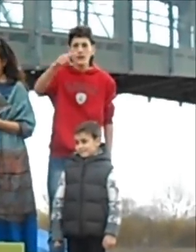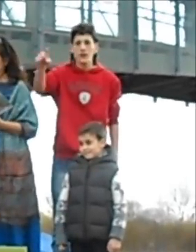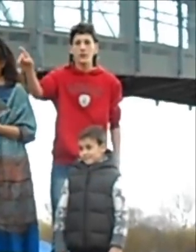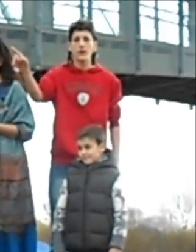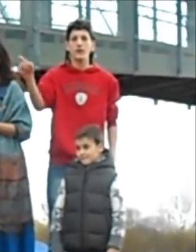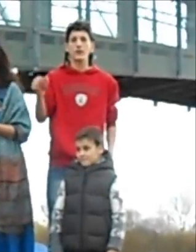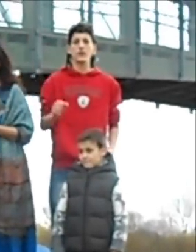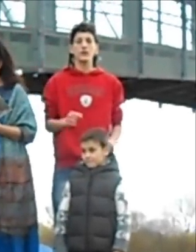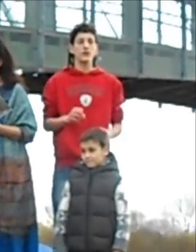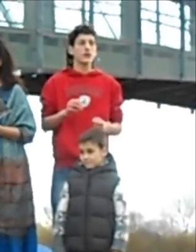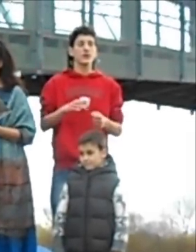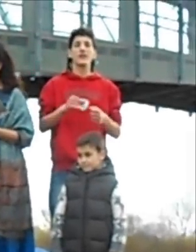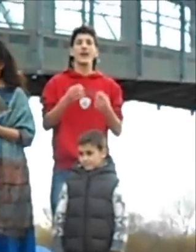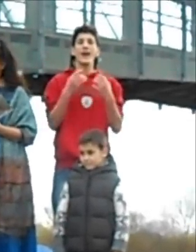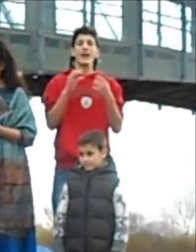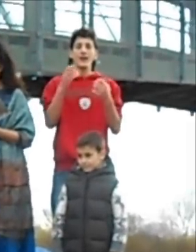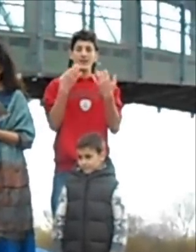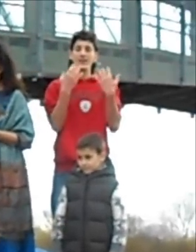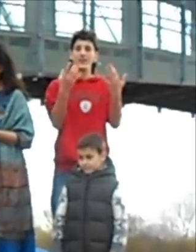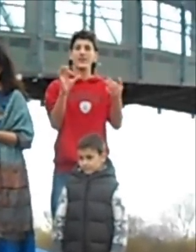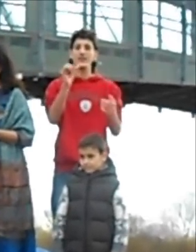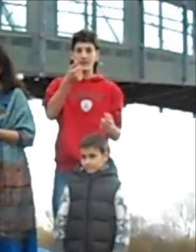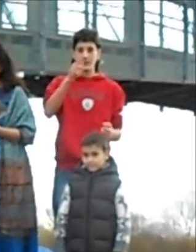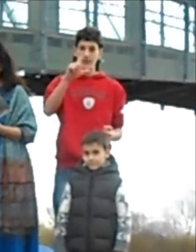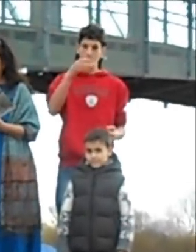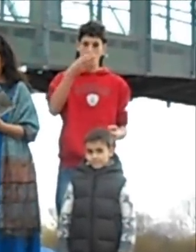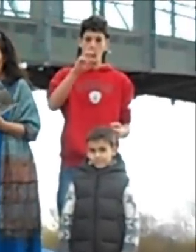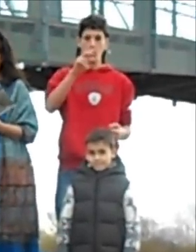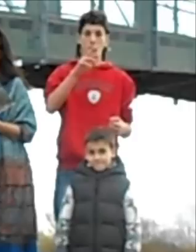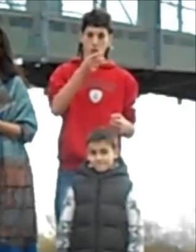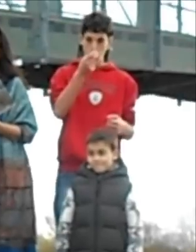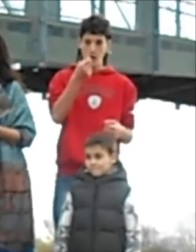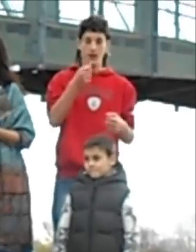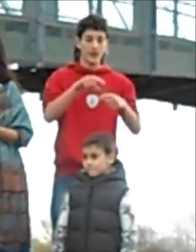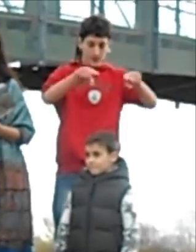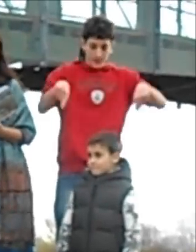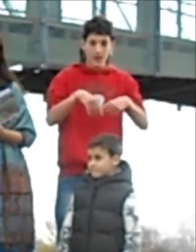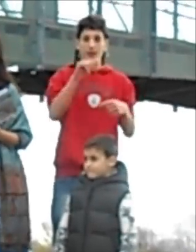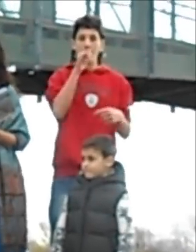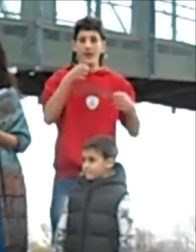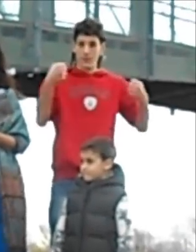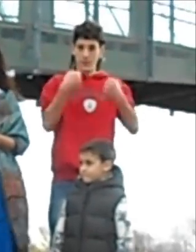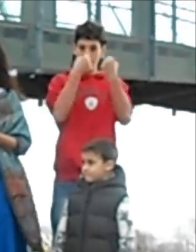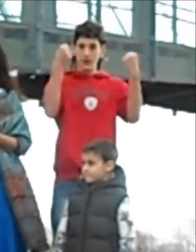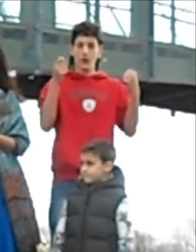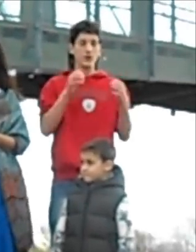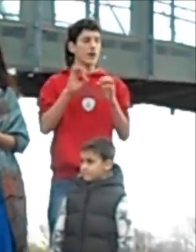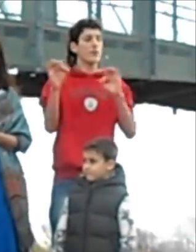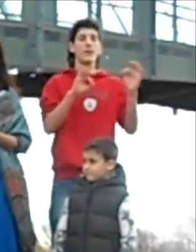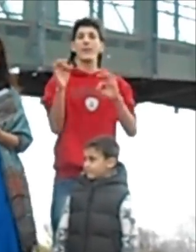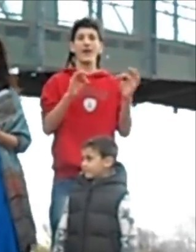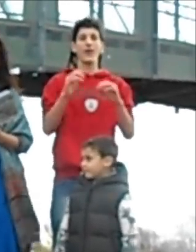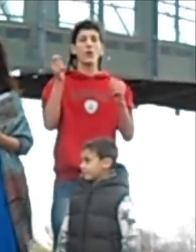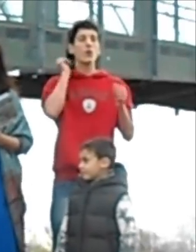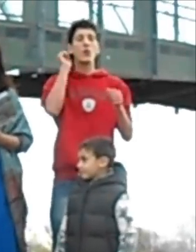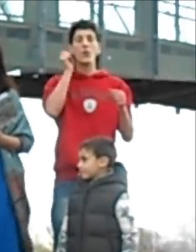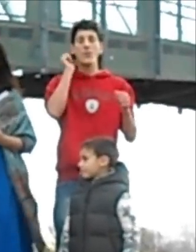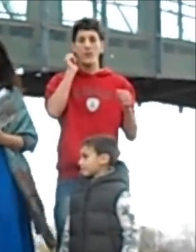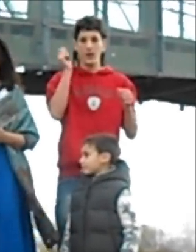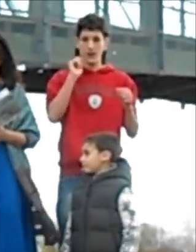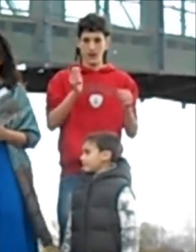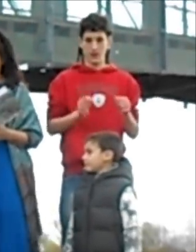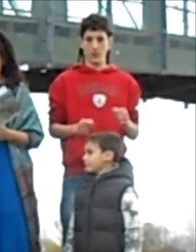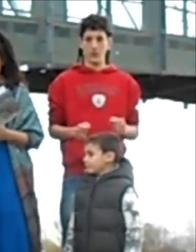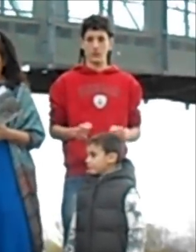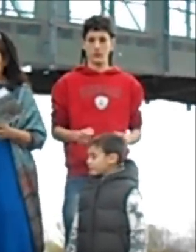Dakizue, salburuako ezegunean, betoñoko urmaelean urtebetetxe festaldia